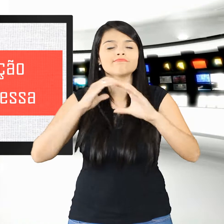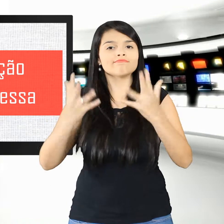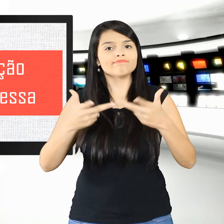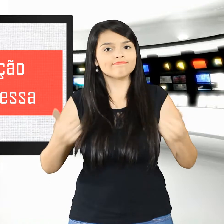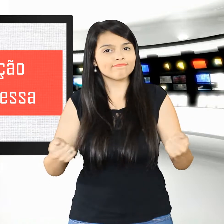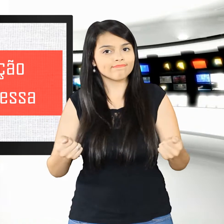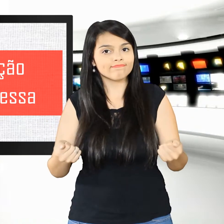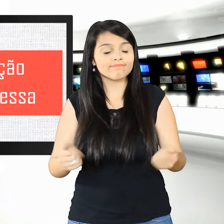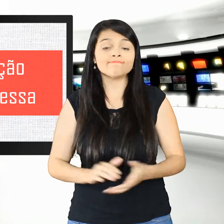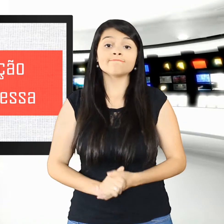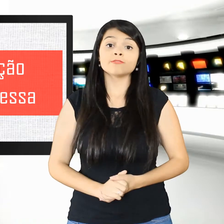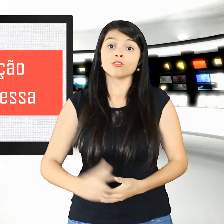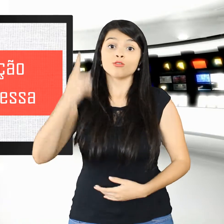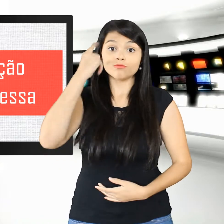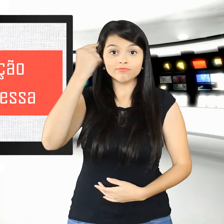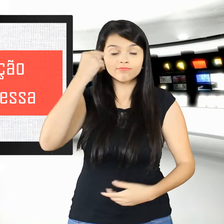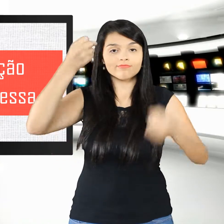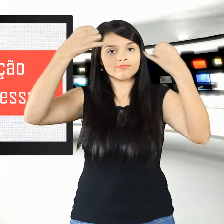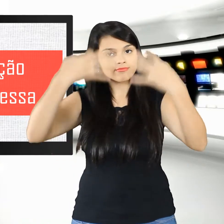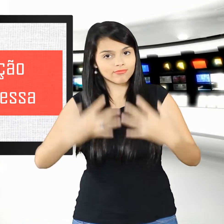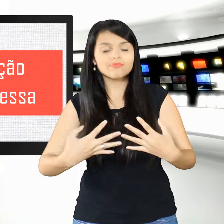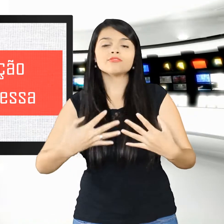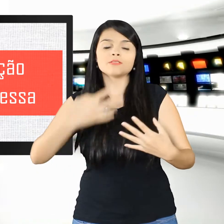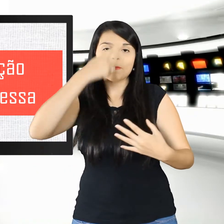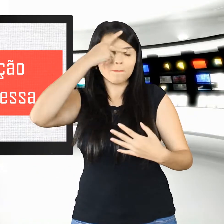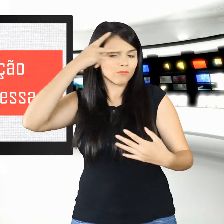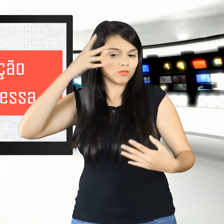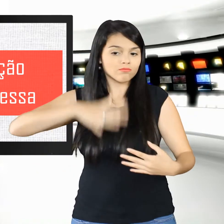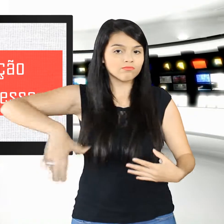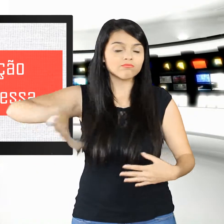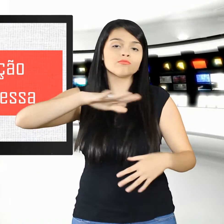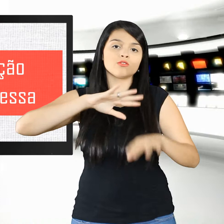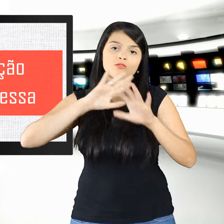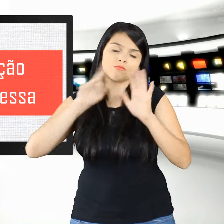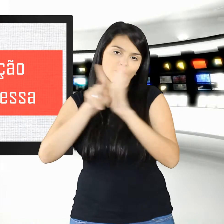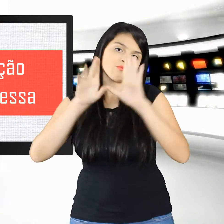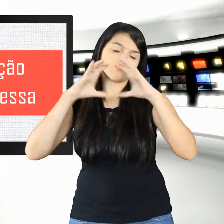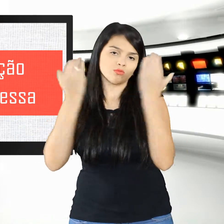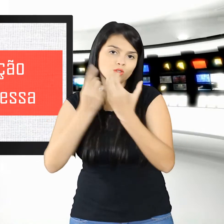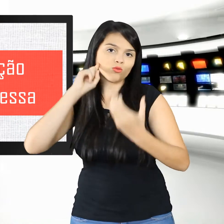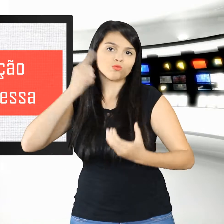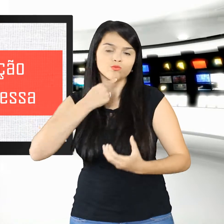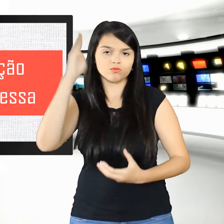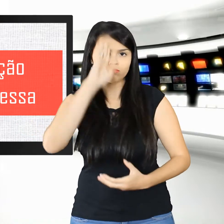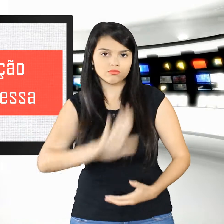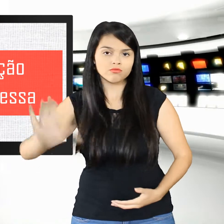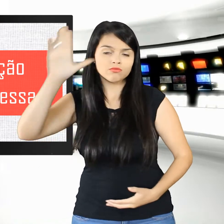Ronice diz que se refere às pessoas que fazem parte das comunidades surdas brasileiras, que se constituem